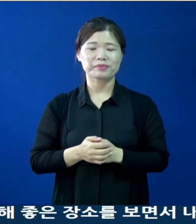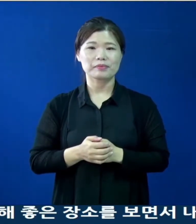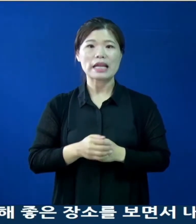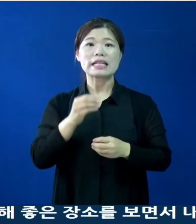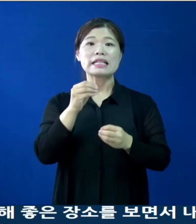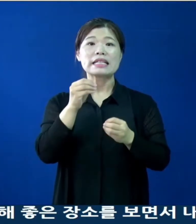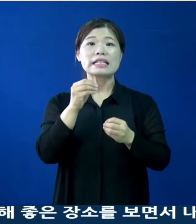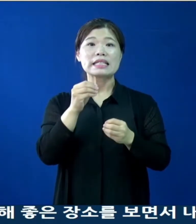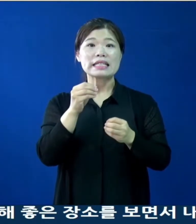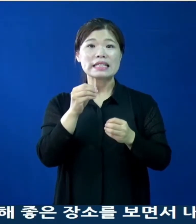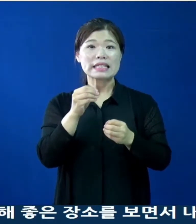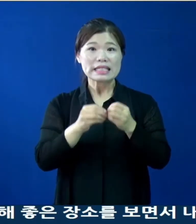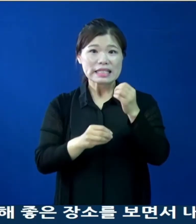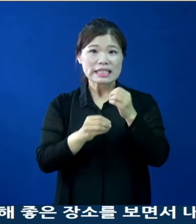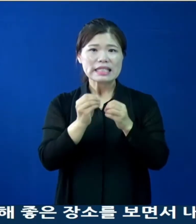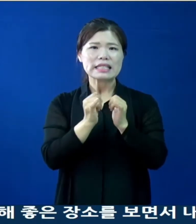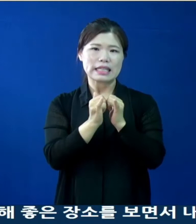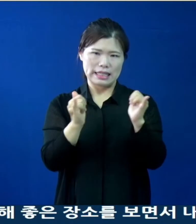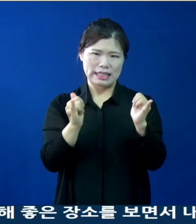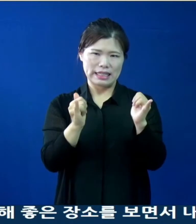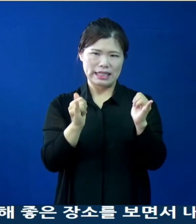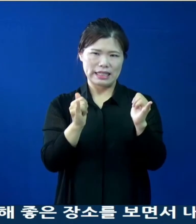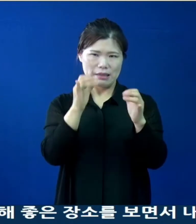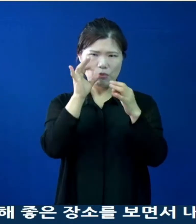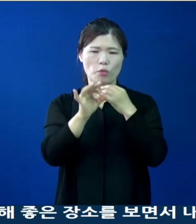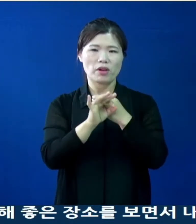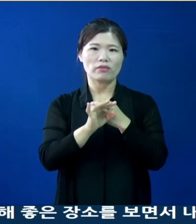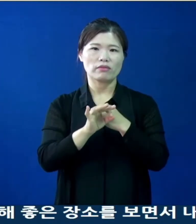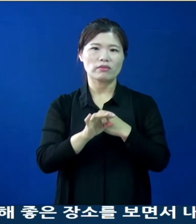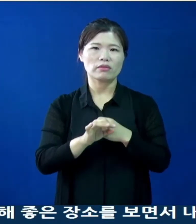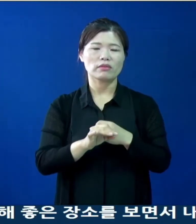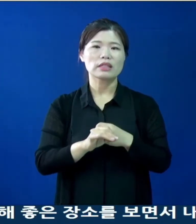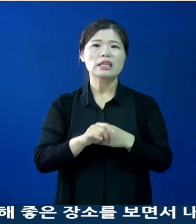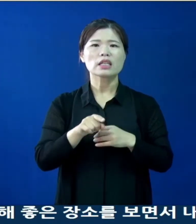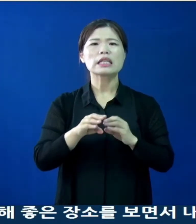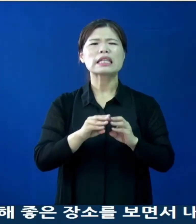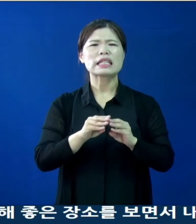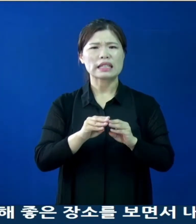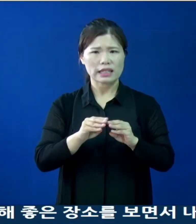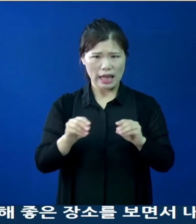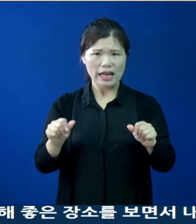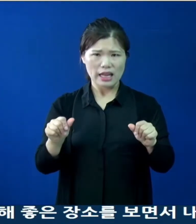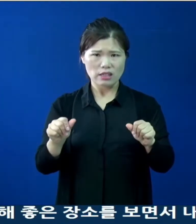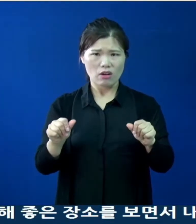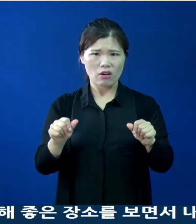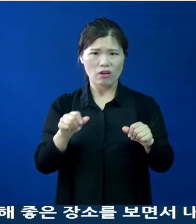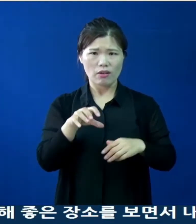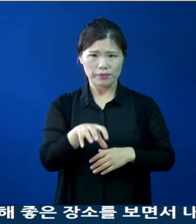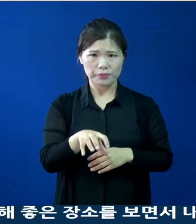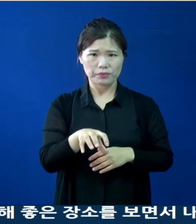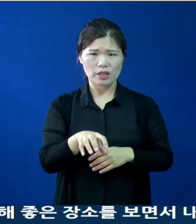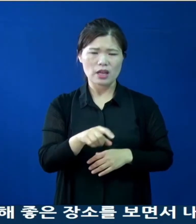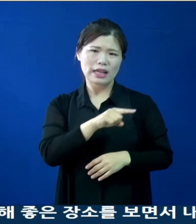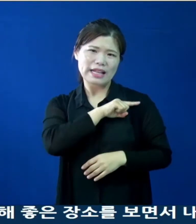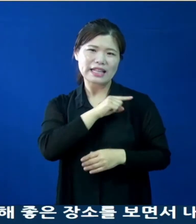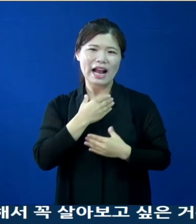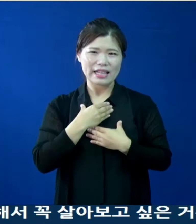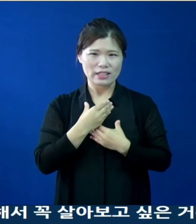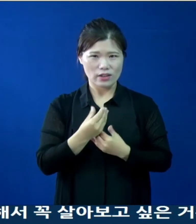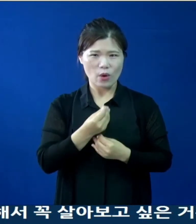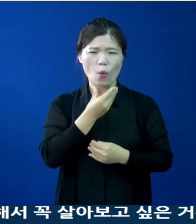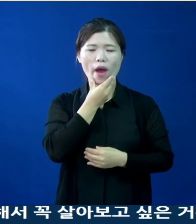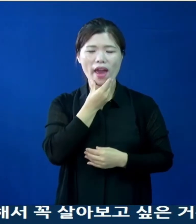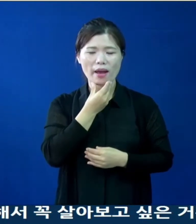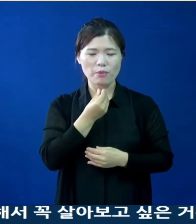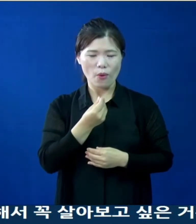시인은 오늘 시편을 통해서 이 땅에서 가장 안전하고 행복하게 살